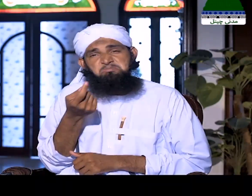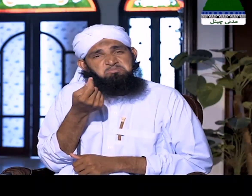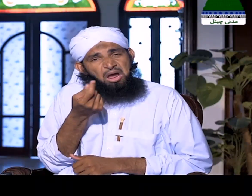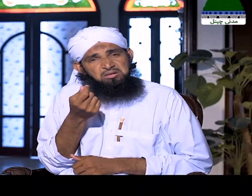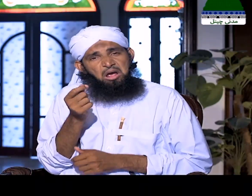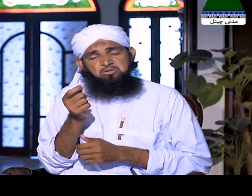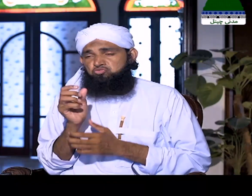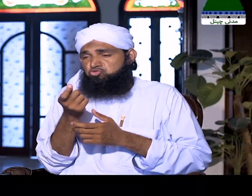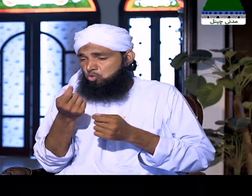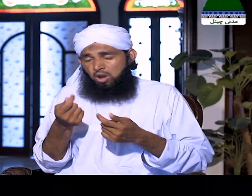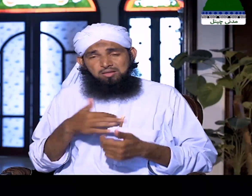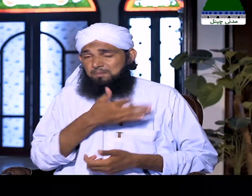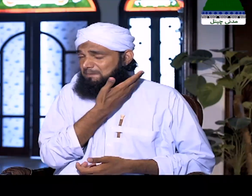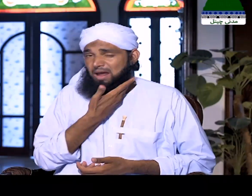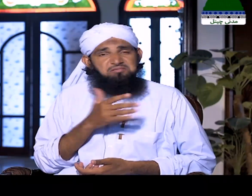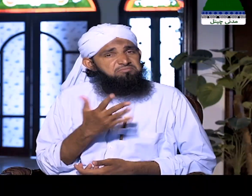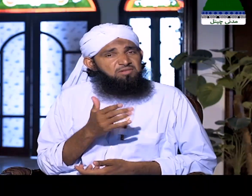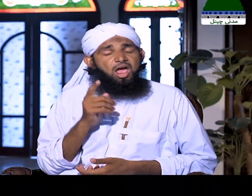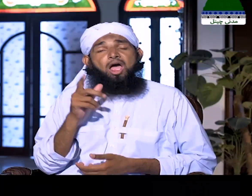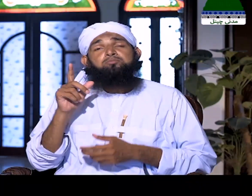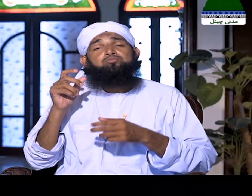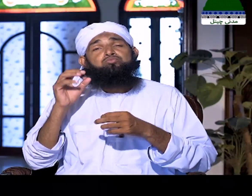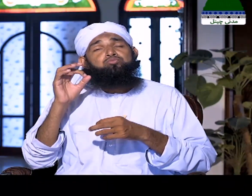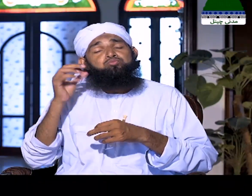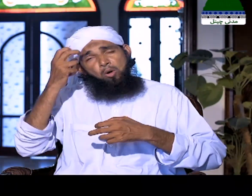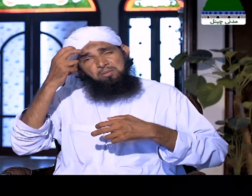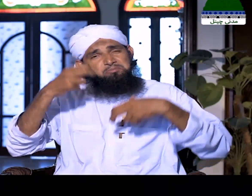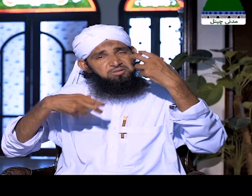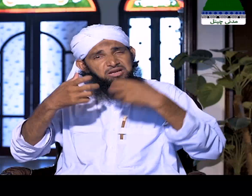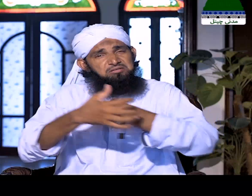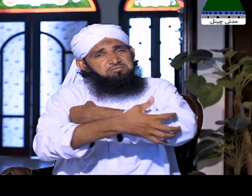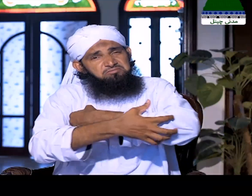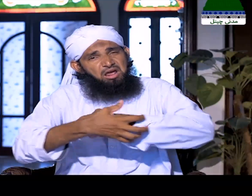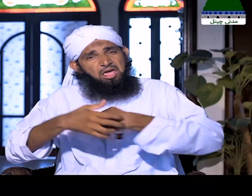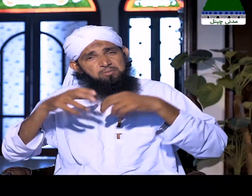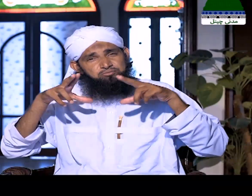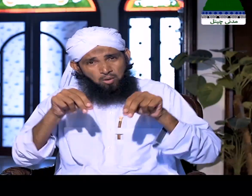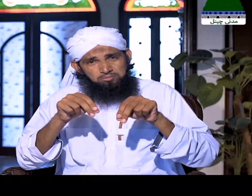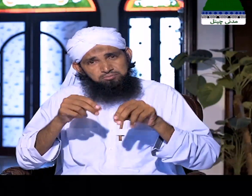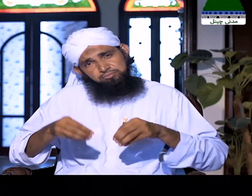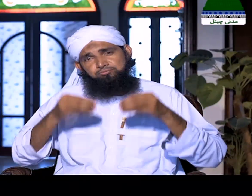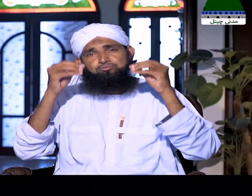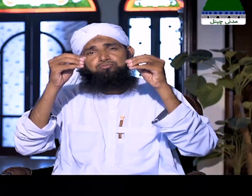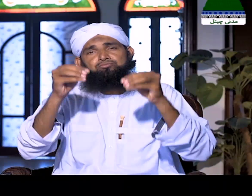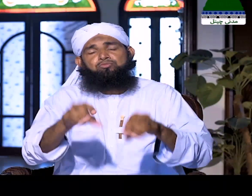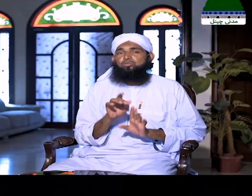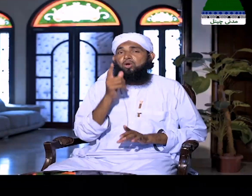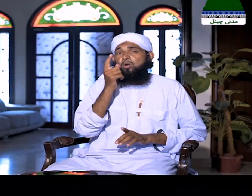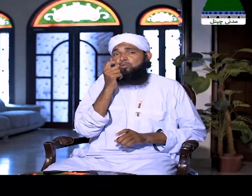کو ان مظلوموں کی طرف لوٹا دے جن سے یہ ظلماً وصول کی گئی۔ محمد بن سلمان نے کہا